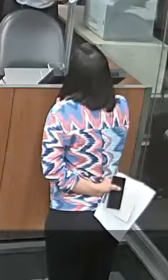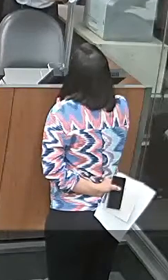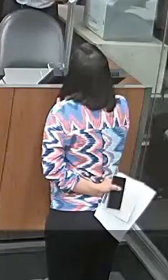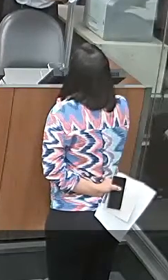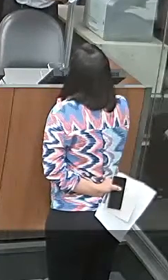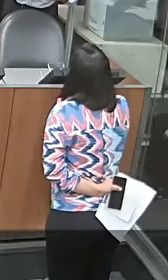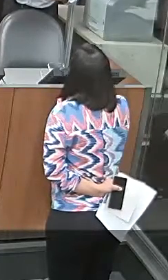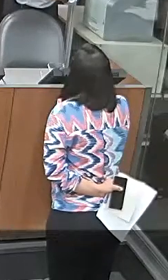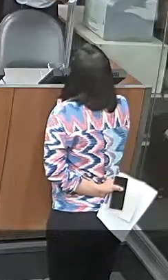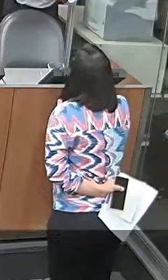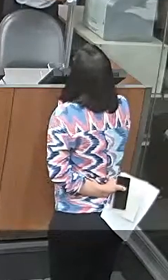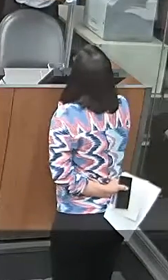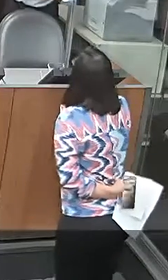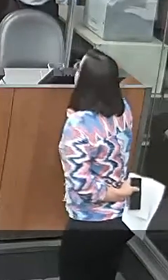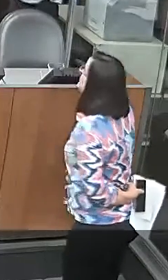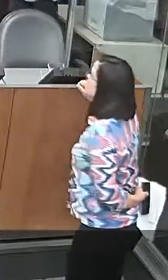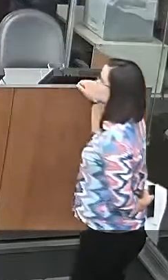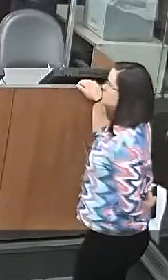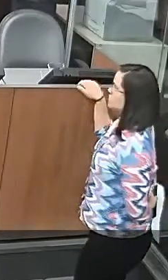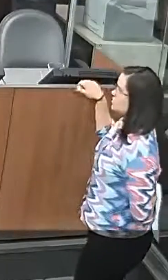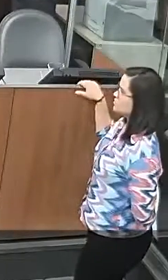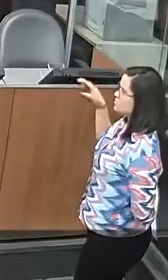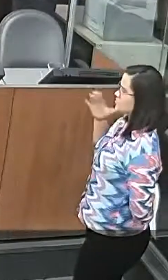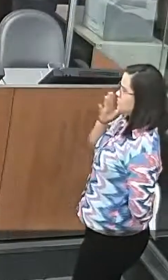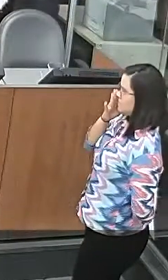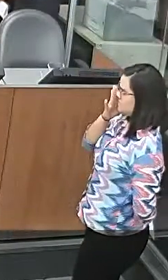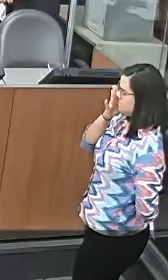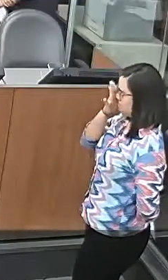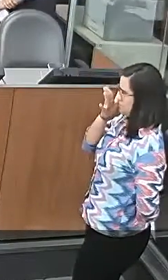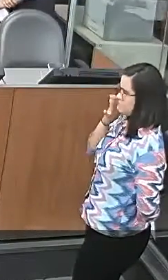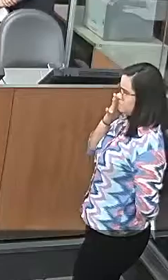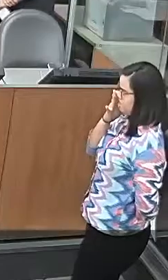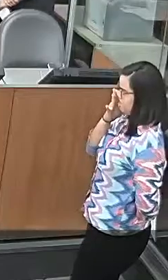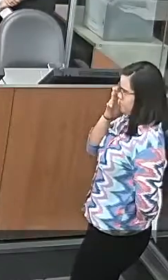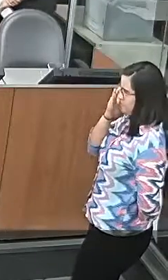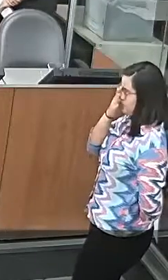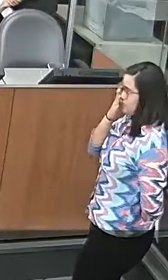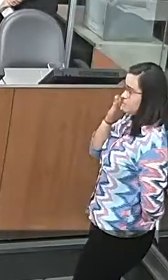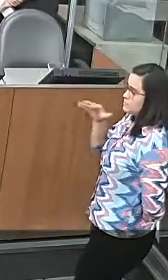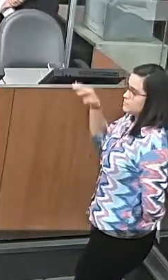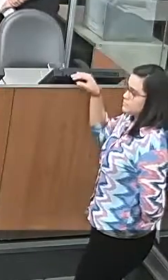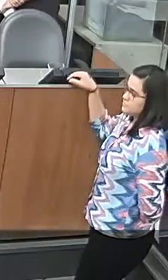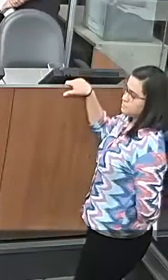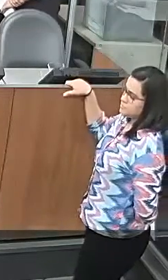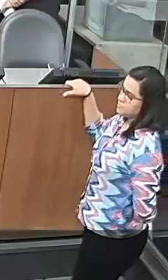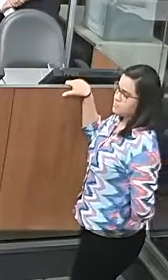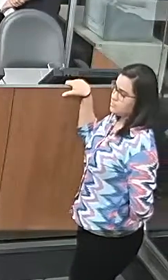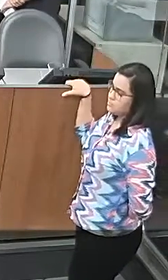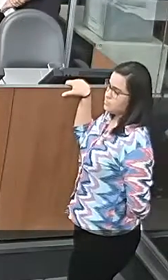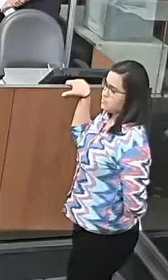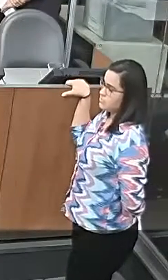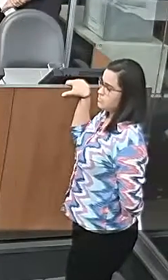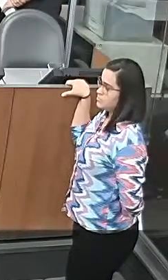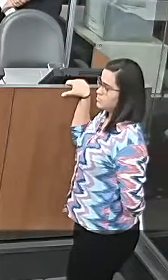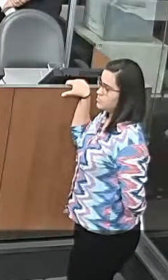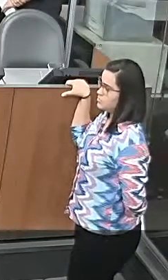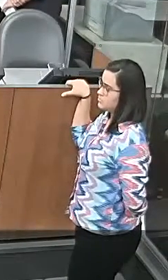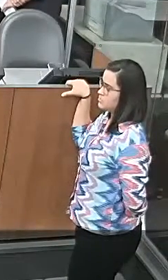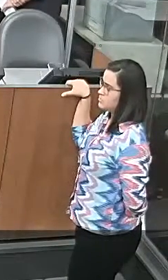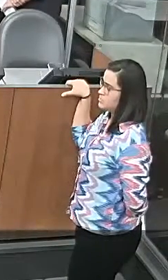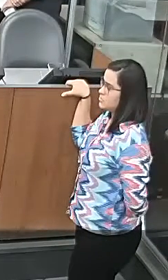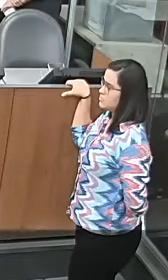Excelentíssimo senhor presidente da Comissão de Participação Popular, o deputado que é subscreve requer do excelência nos termos do artigo 100, parágrafo 6º do Regimento Interno, seja realizada visita à